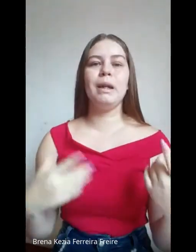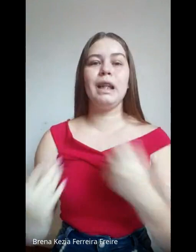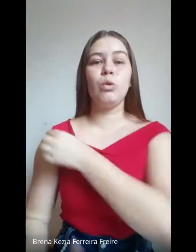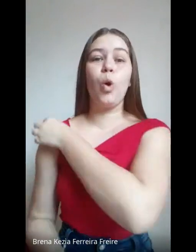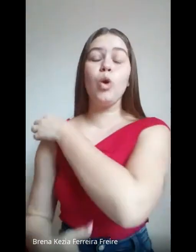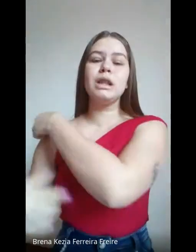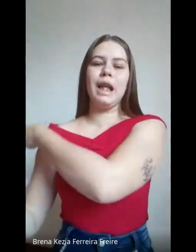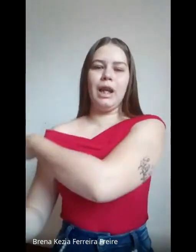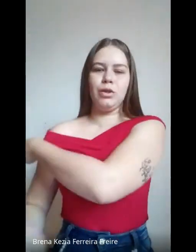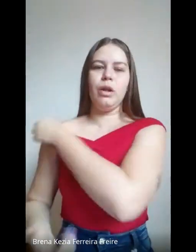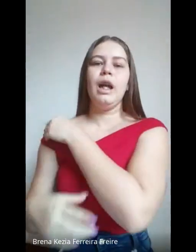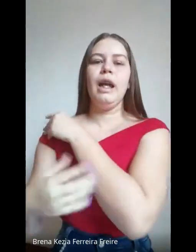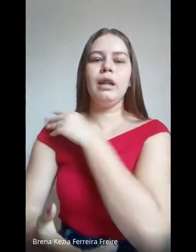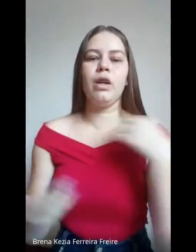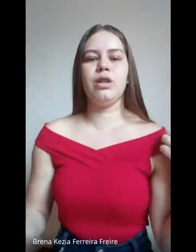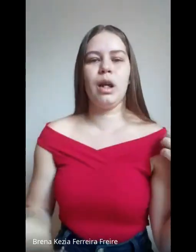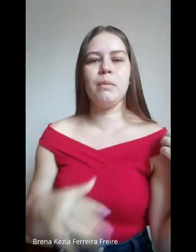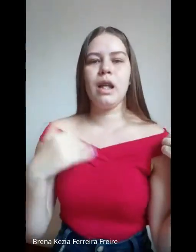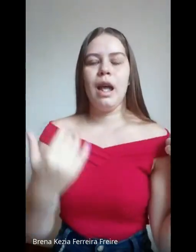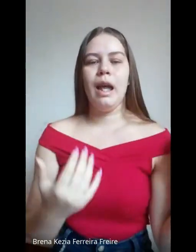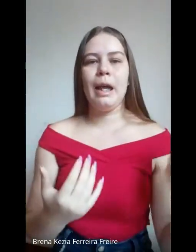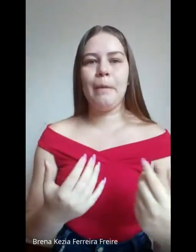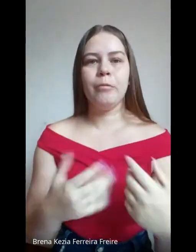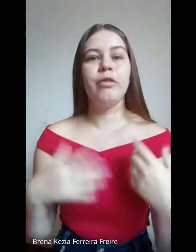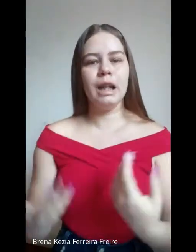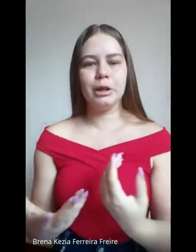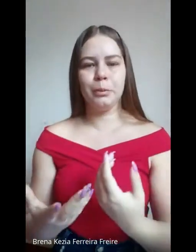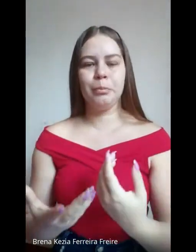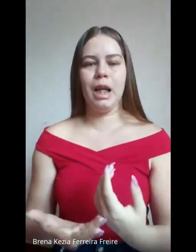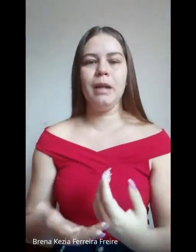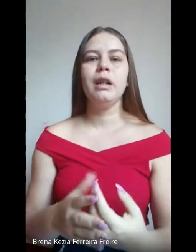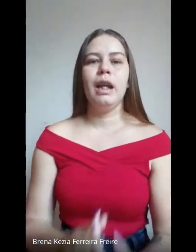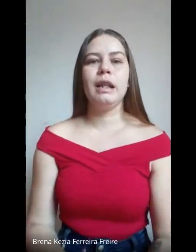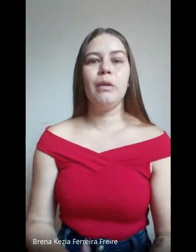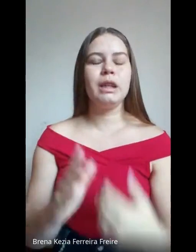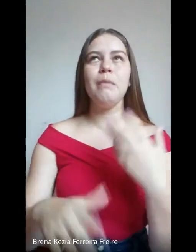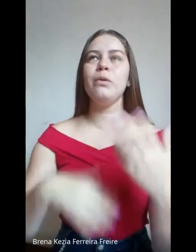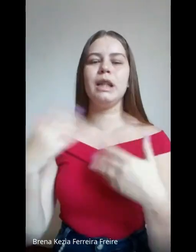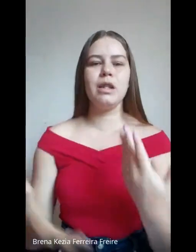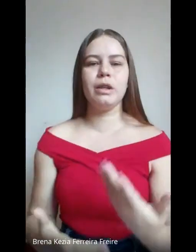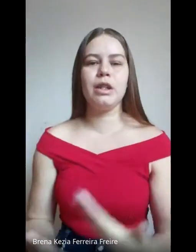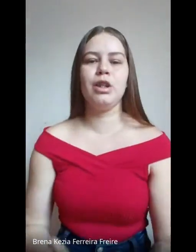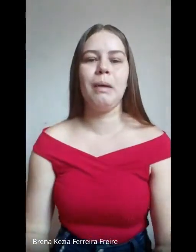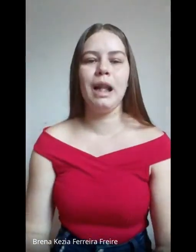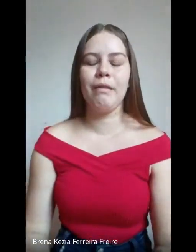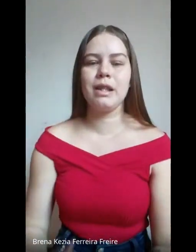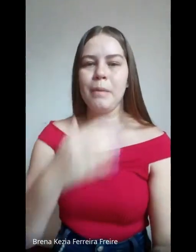do contexto em que nós estamos falando, né? Então, tem muitas outras, gente, palavras, se a